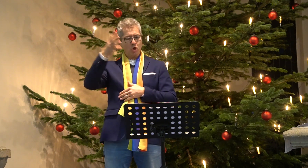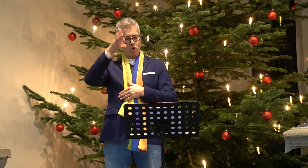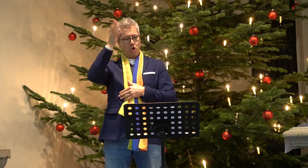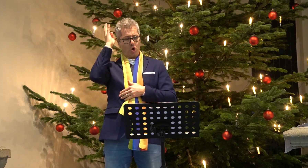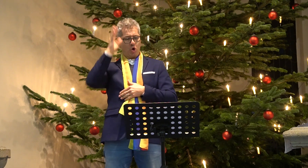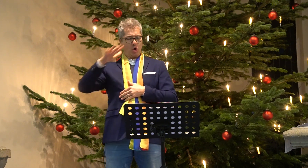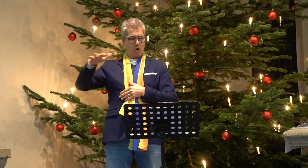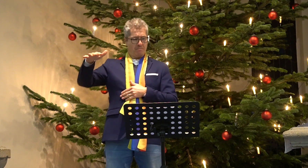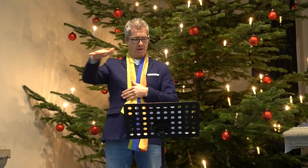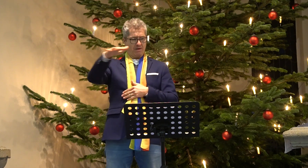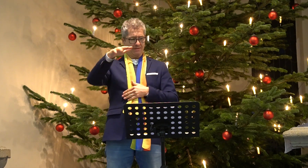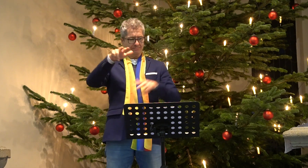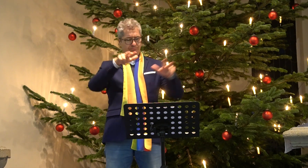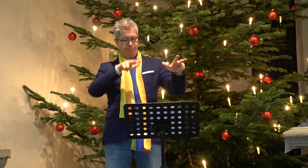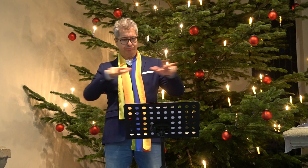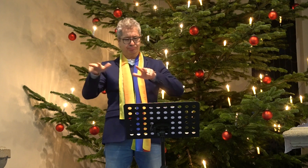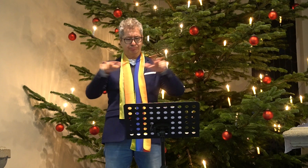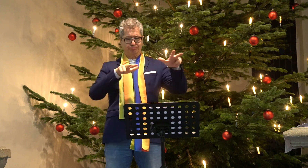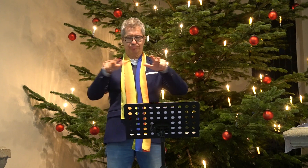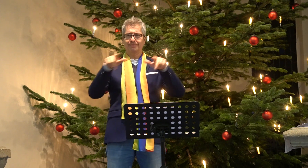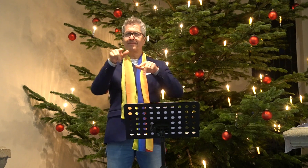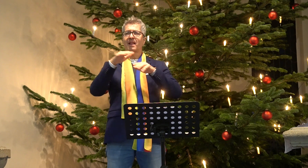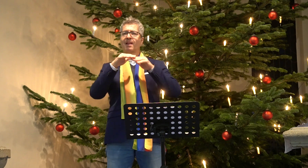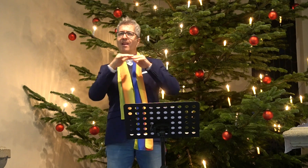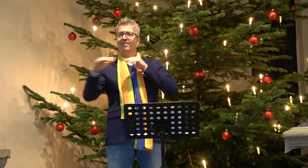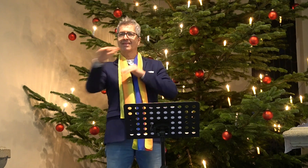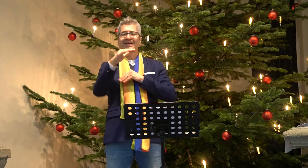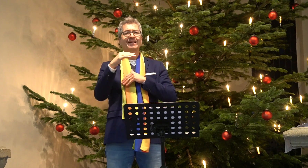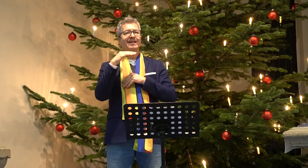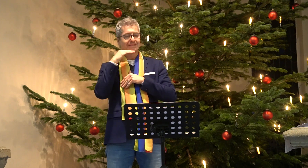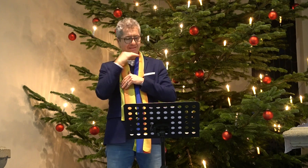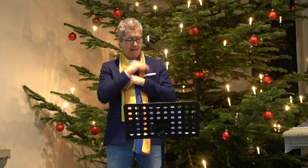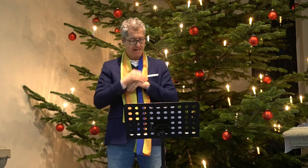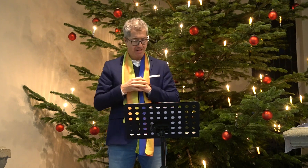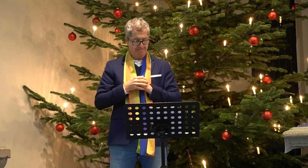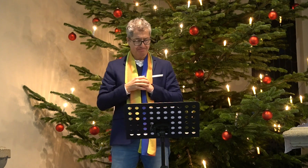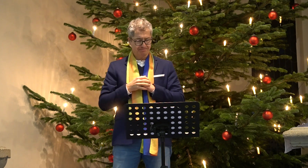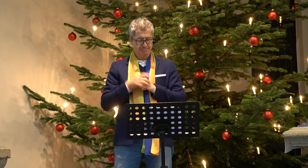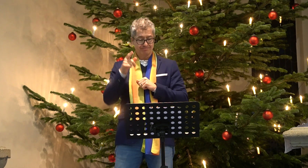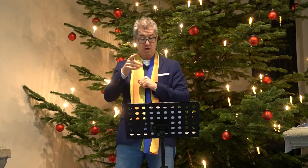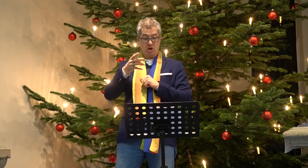Damals regierte der römische Kaiser im Land Israel.